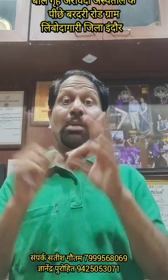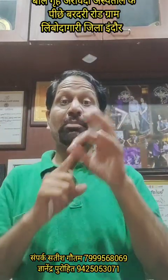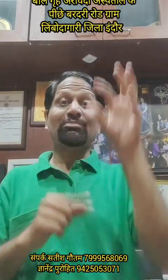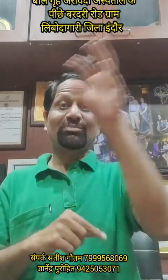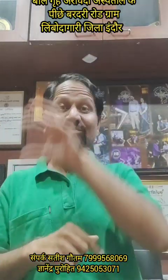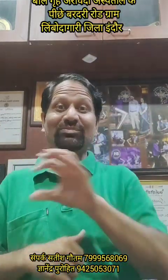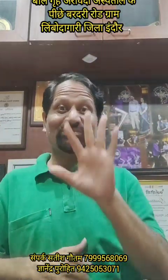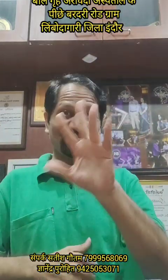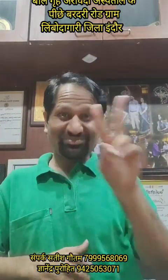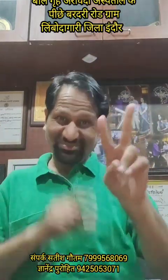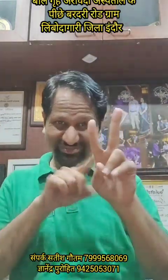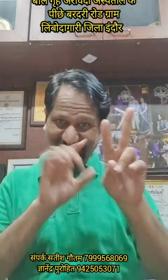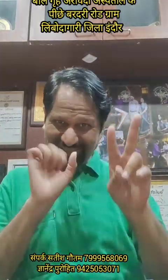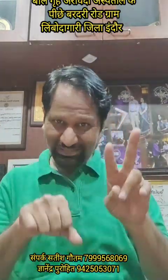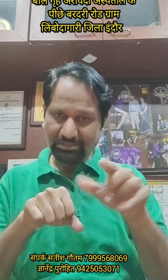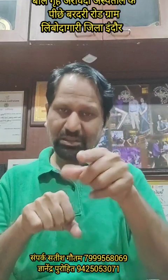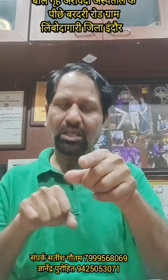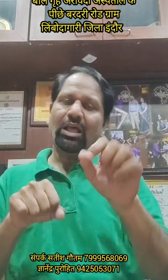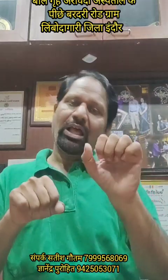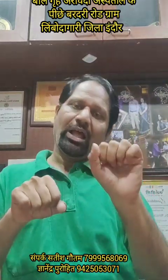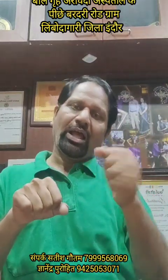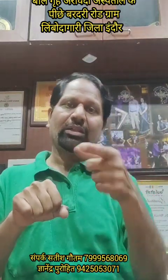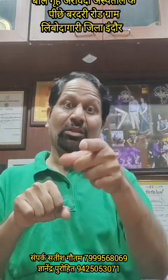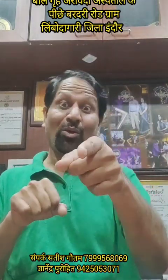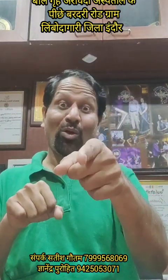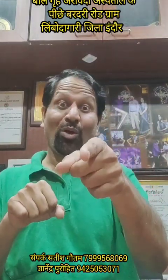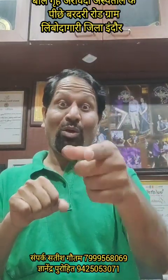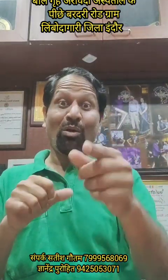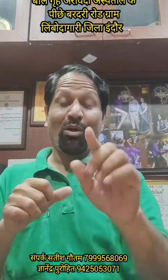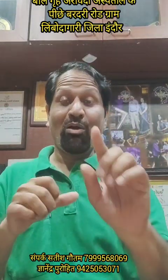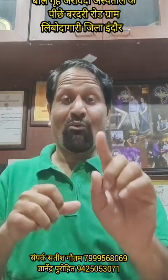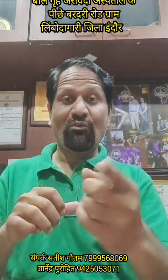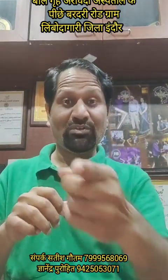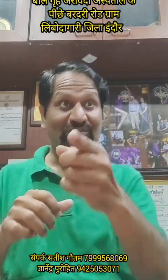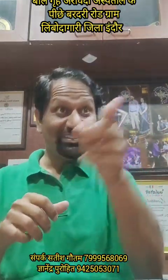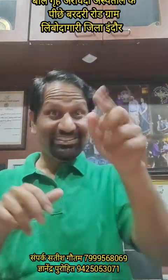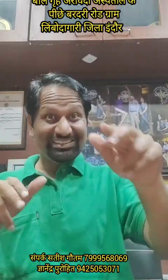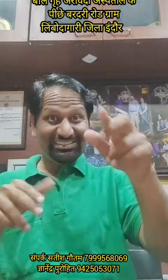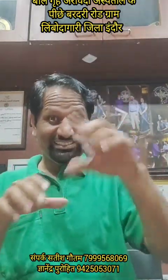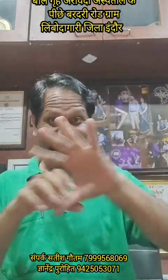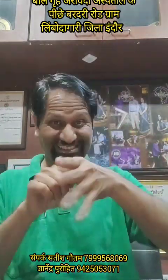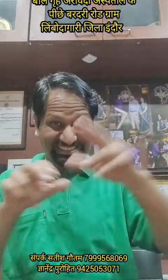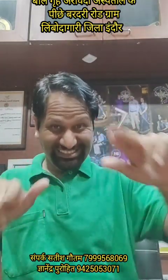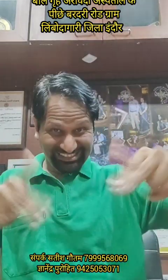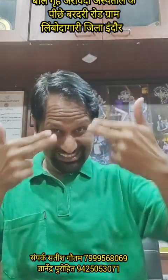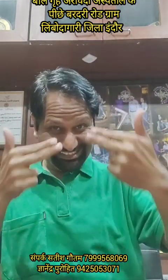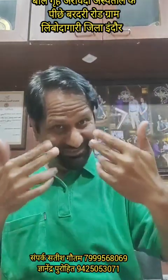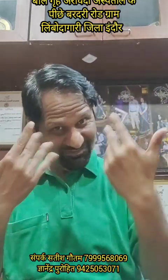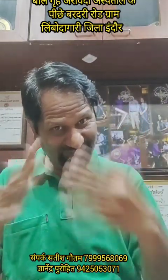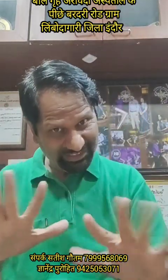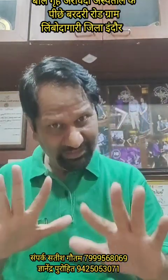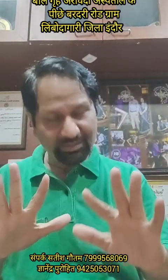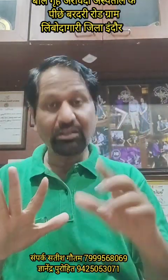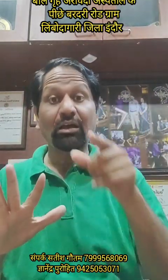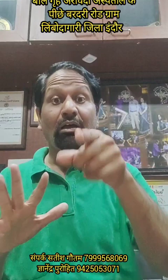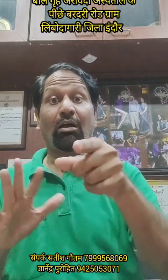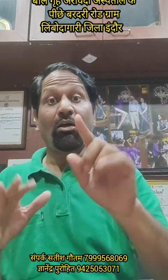किसी भी 52 जिलों से कहीं के भी हों, आप जो जैसे सतीश गौतम जी से बात